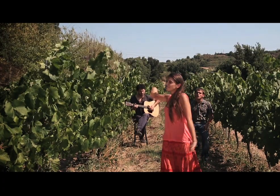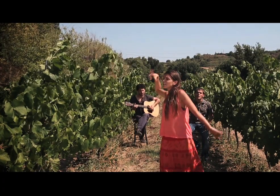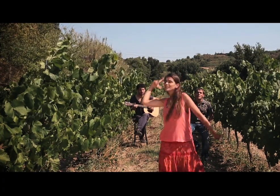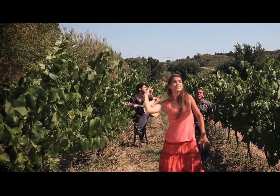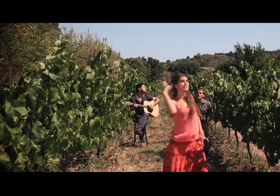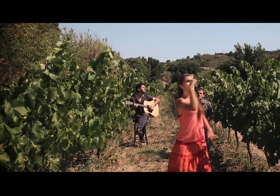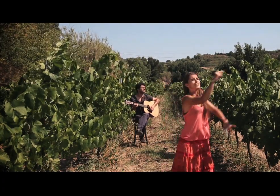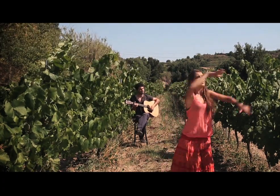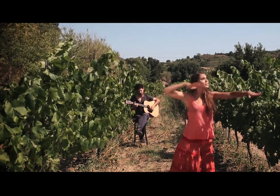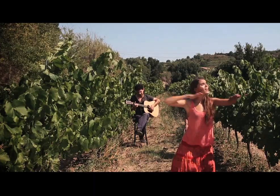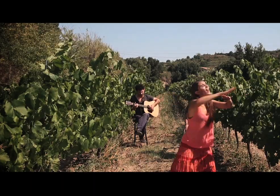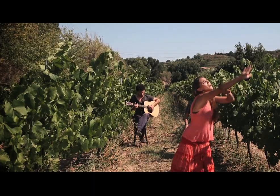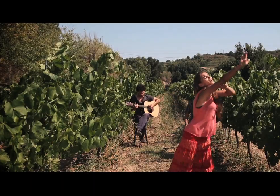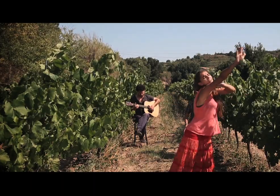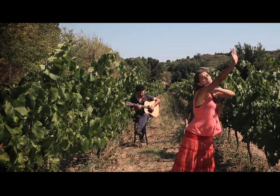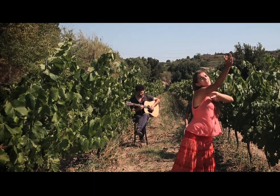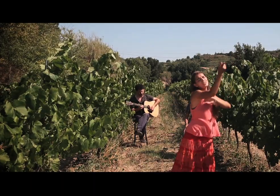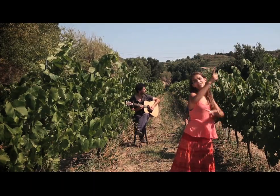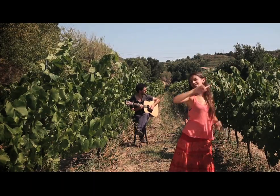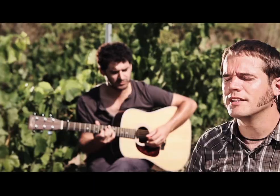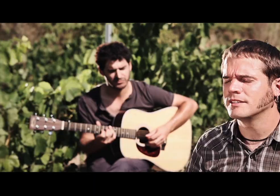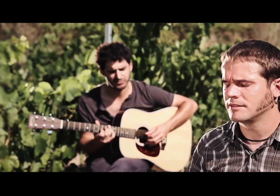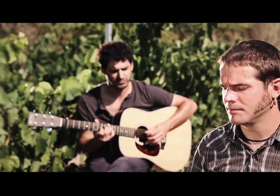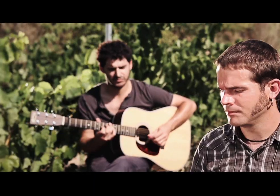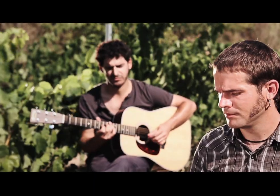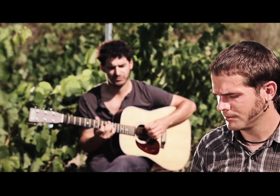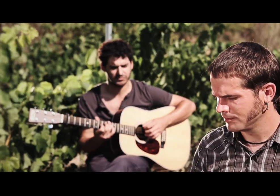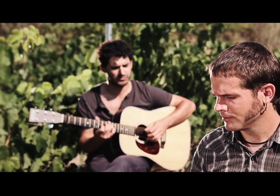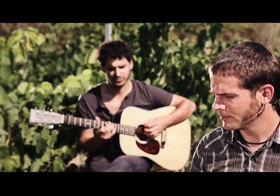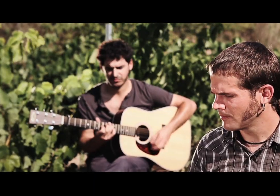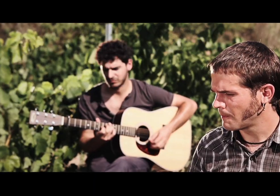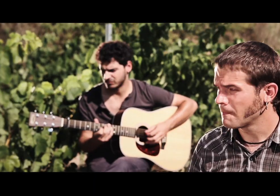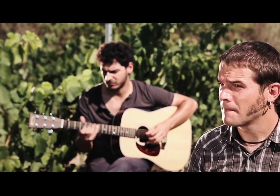No serà per sempre la partida.